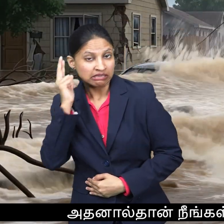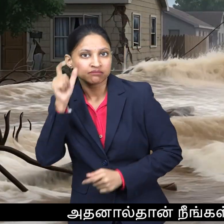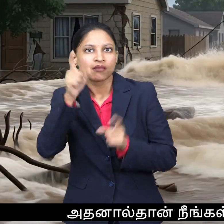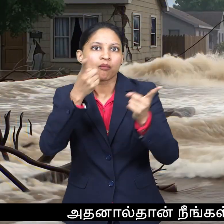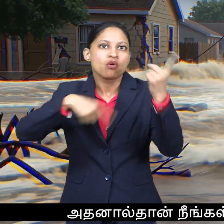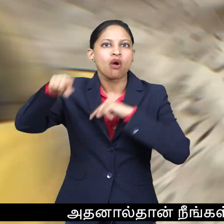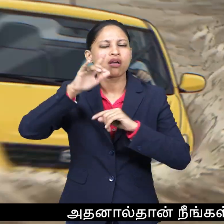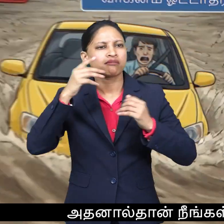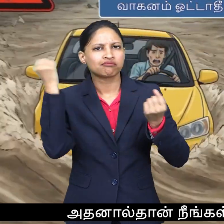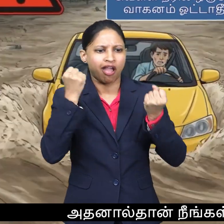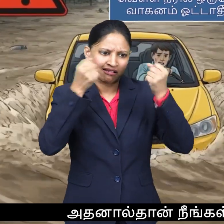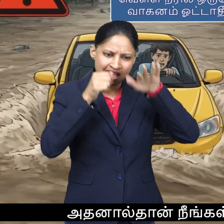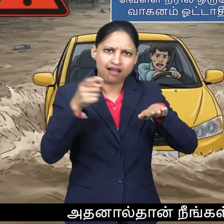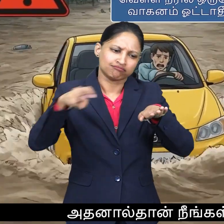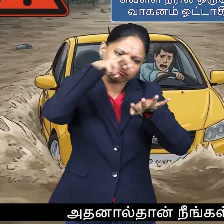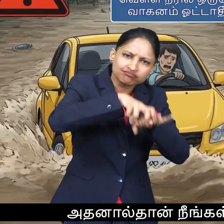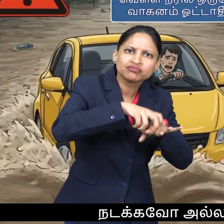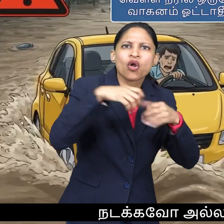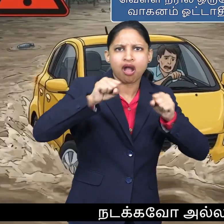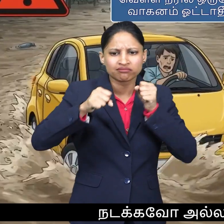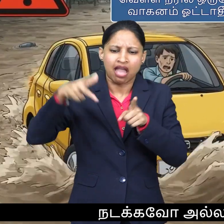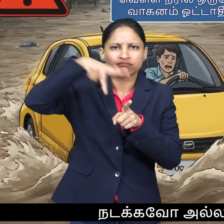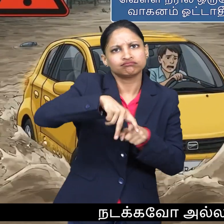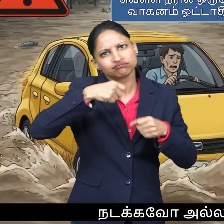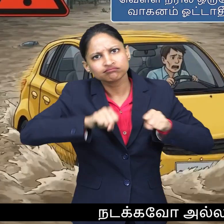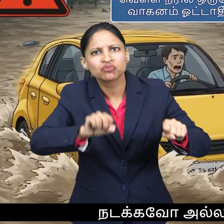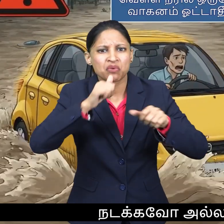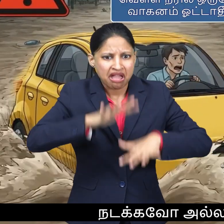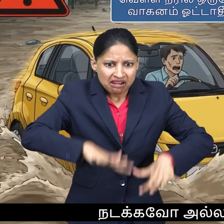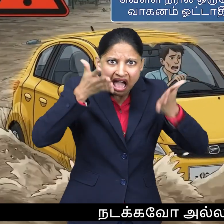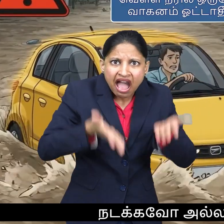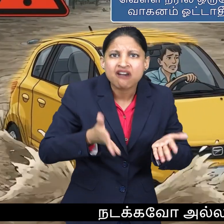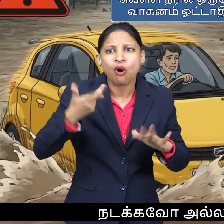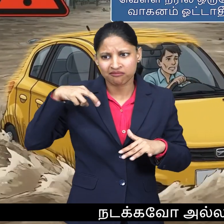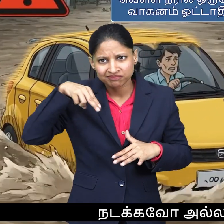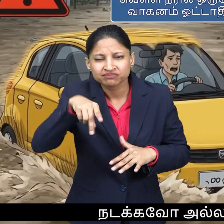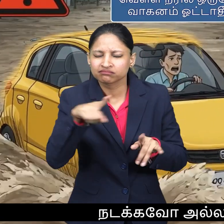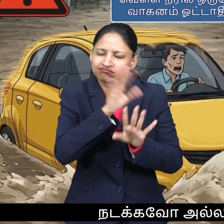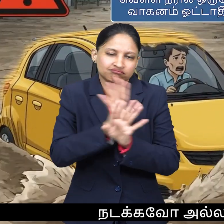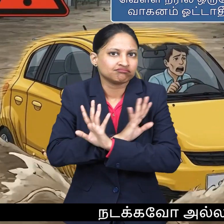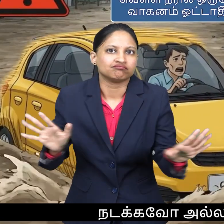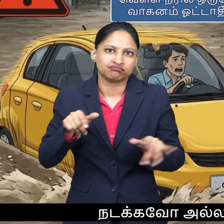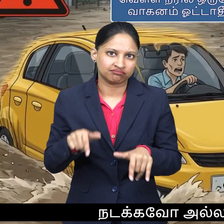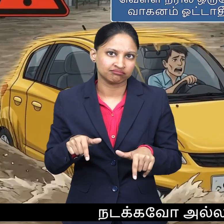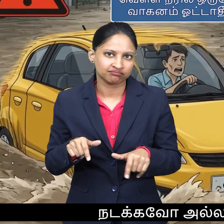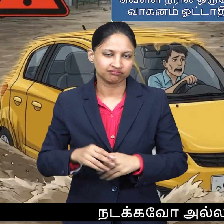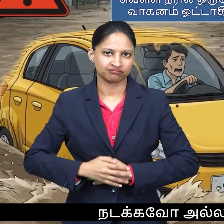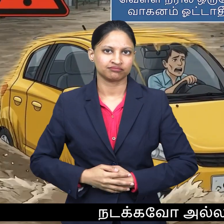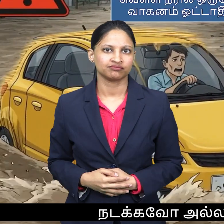அதனால்தான் நீங்கள் ஒருபோதும் நகரும் வெள்ள நீரில் நடக்கவோ அல்லது வாகனம் ஓட்டவோ கூடாது.